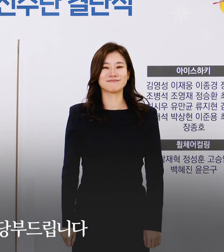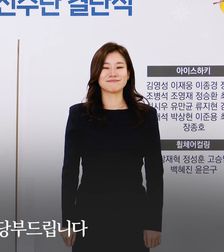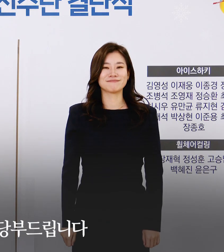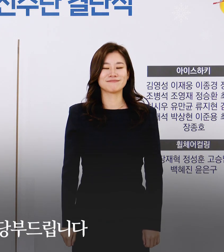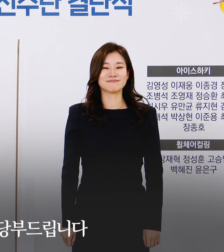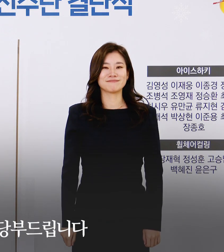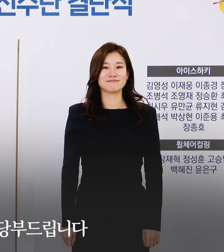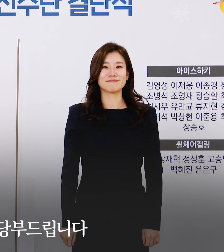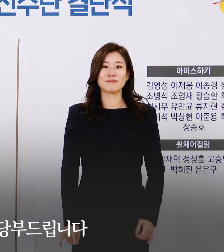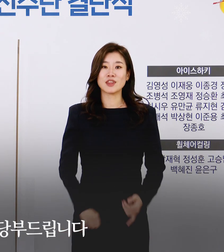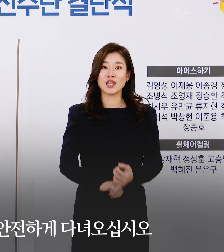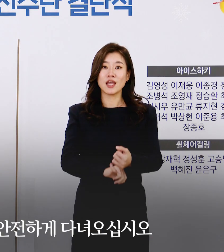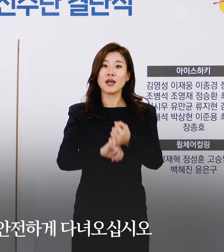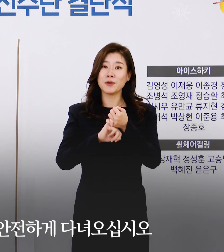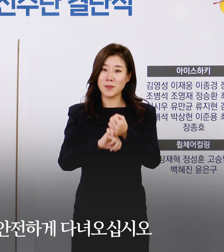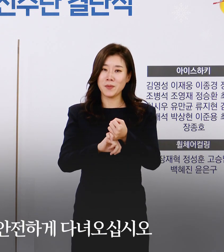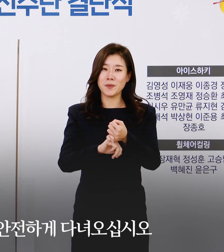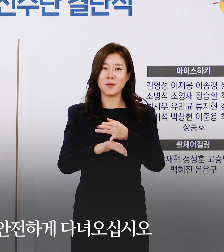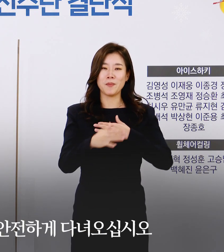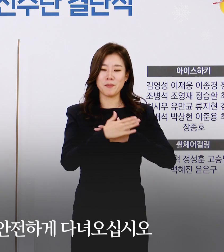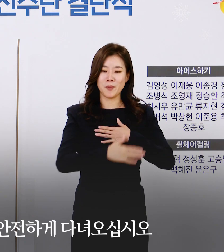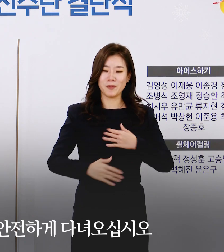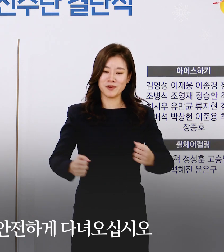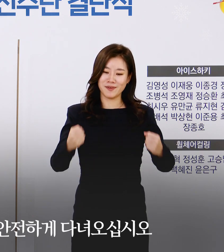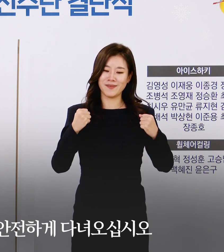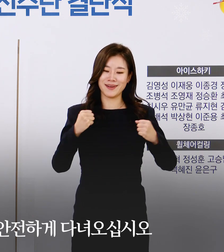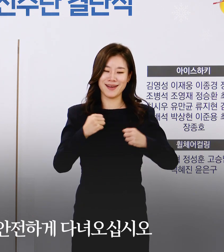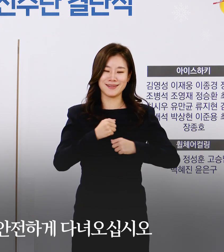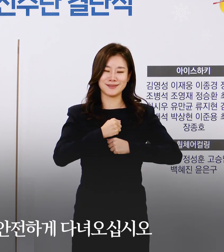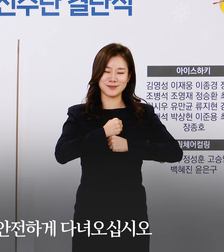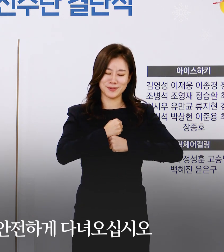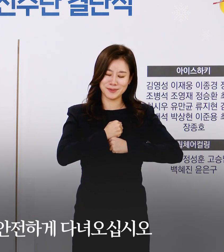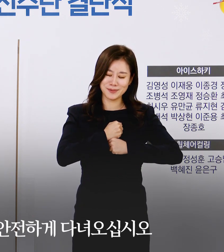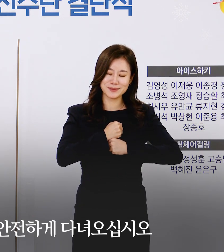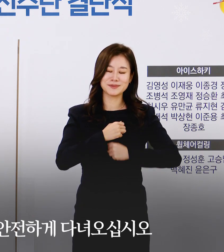그리고 당부드립니다. 반드시